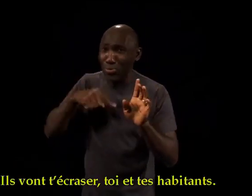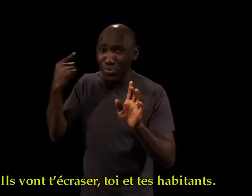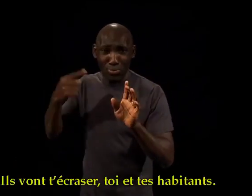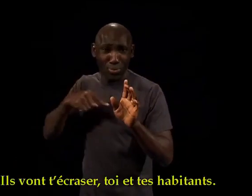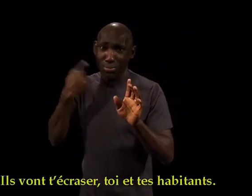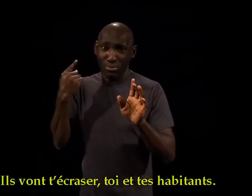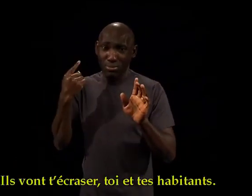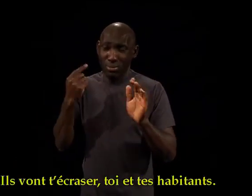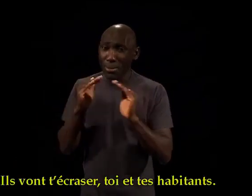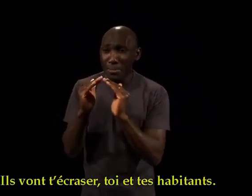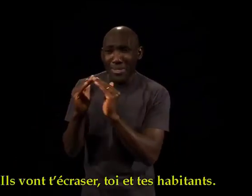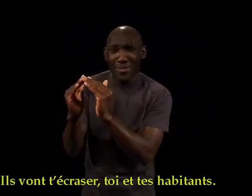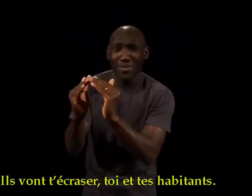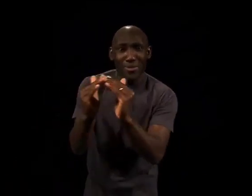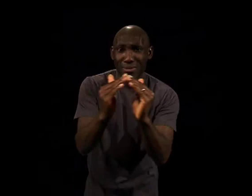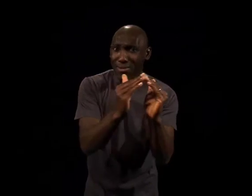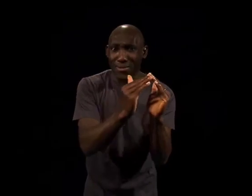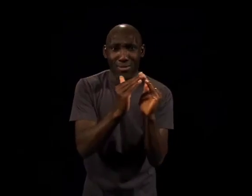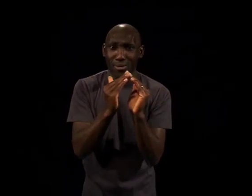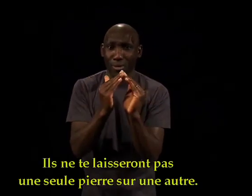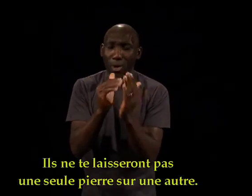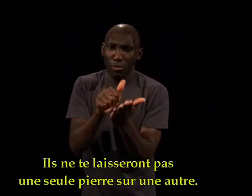Ils vont t'écraser, toi et tes habitants.